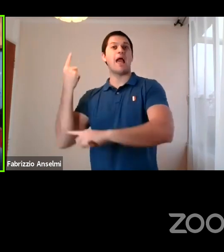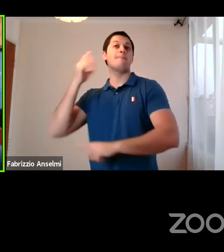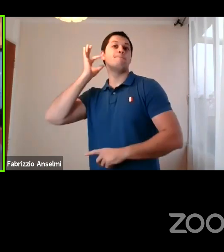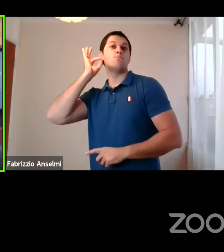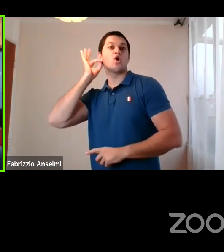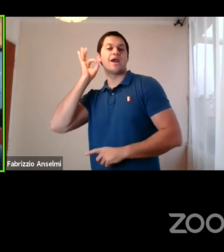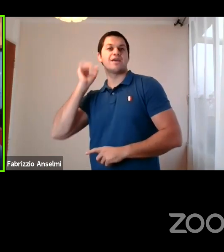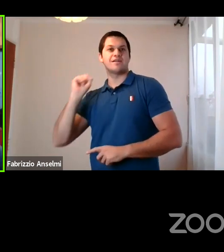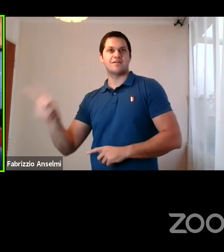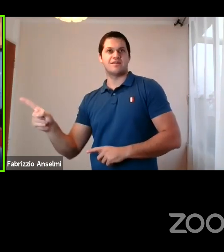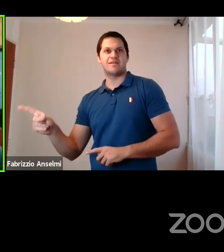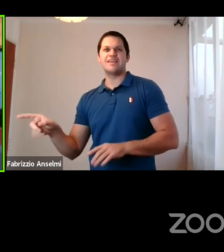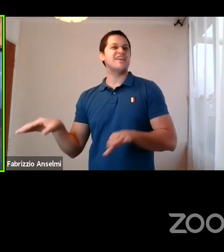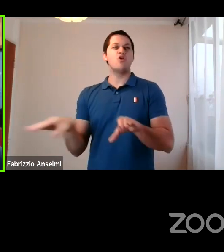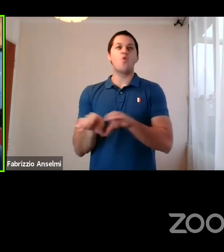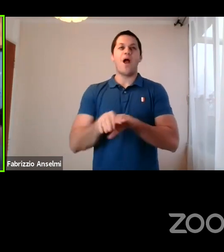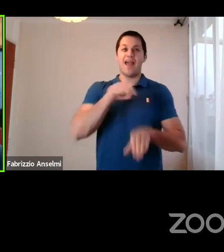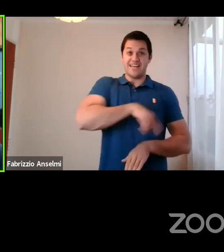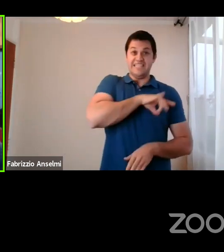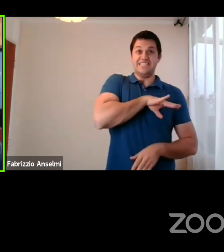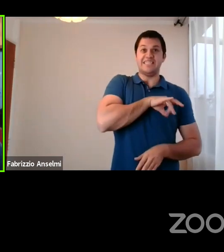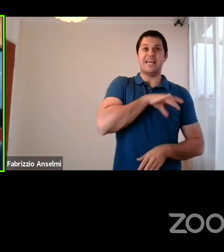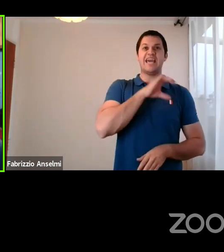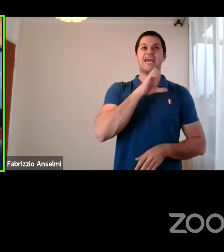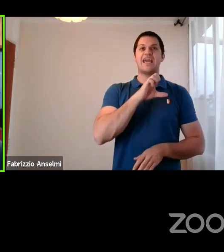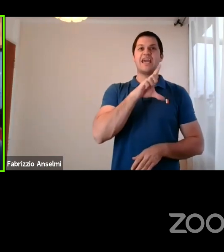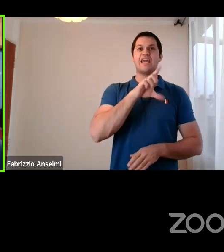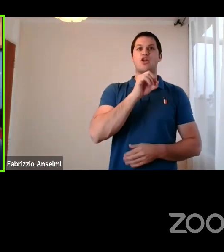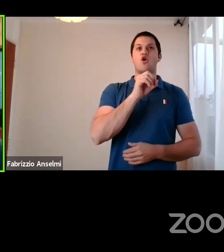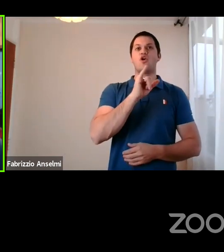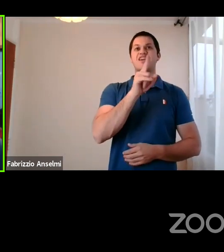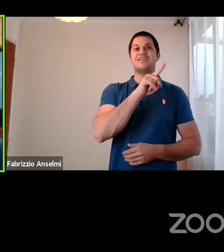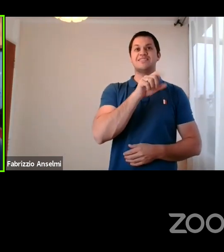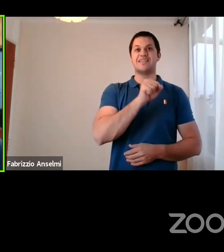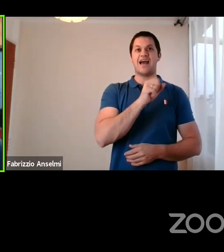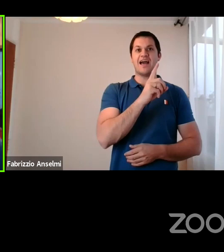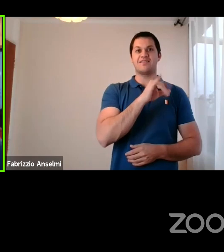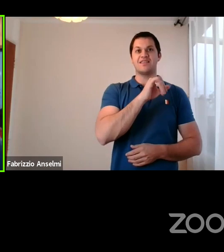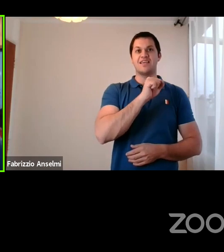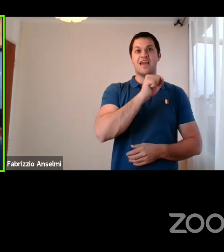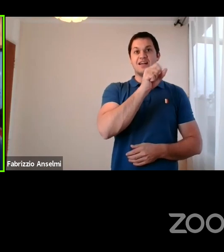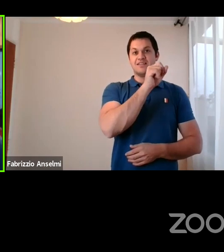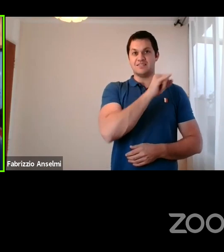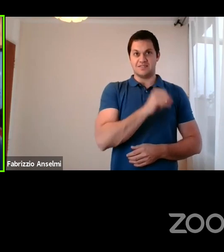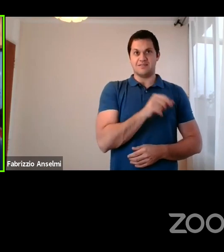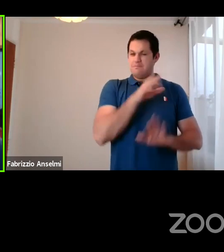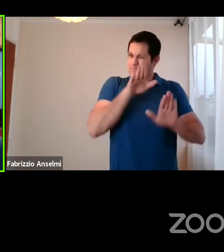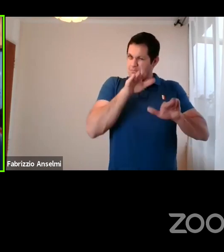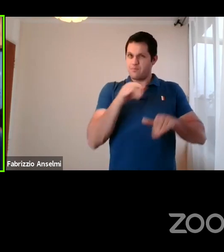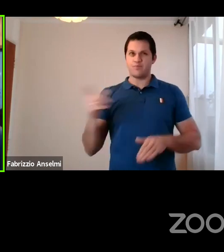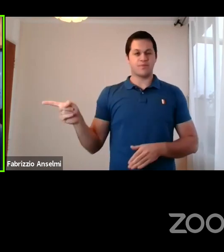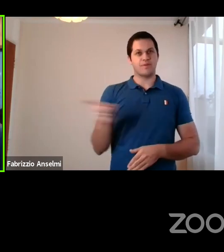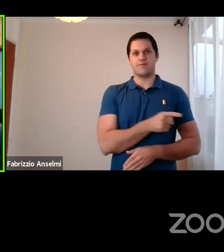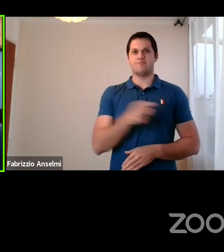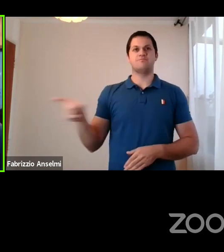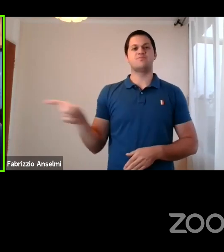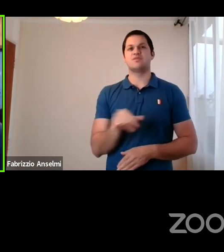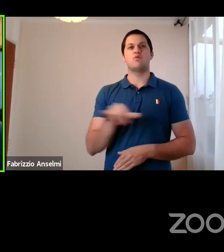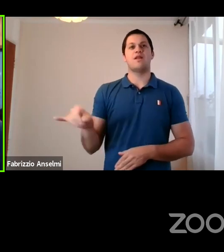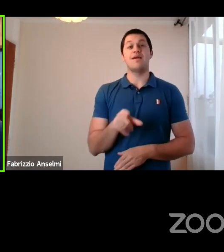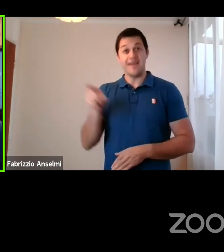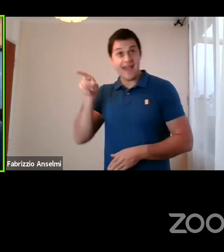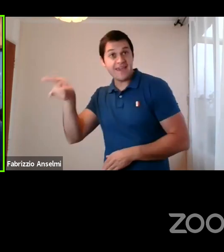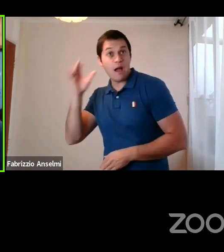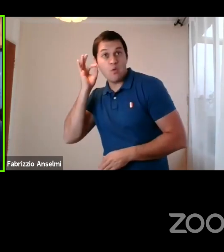los tabúes, ¿cierto?, y las barreras por ser mujer, y aprendió kinesioterapia con Ernesto Berg, y luego